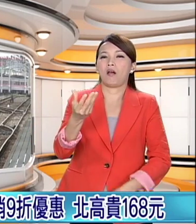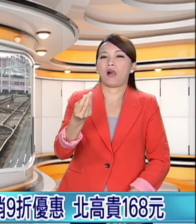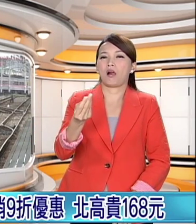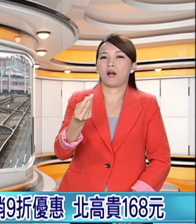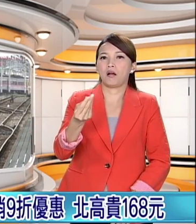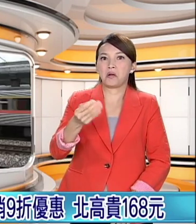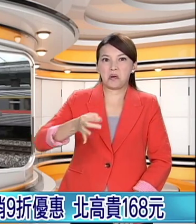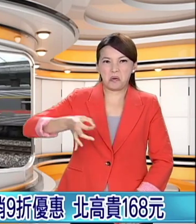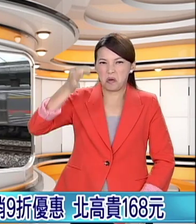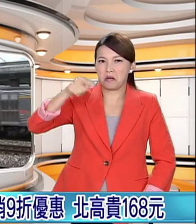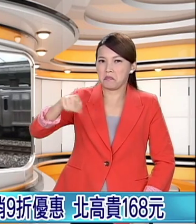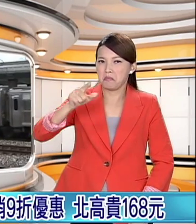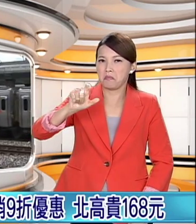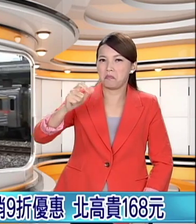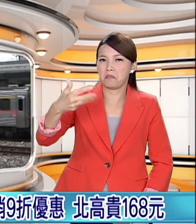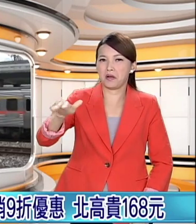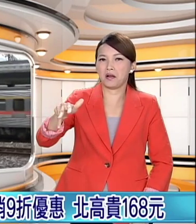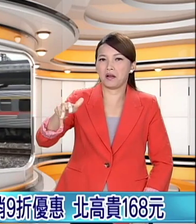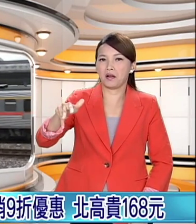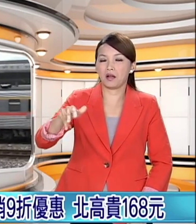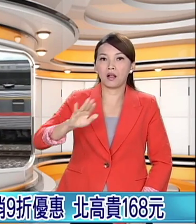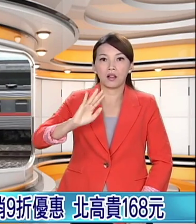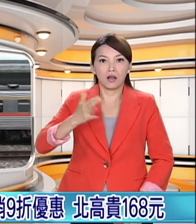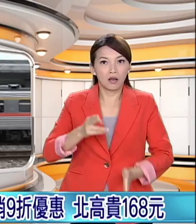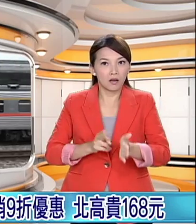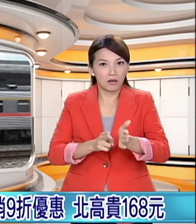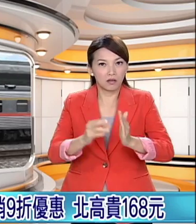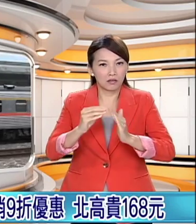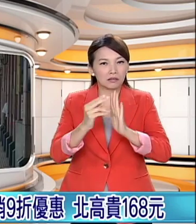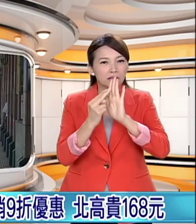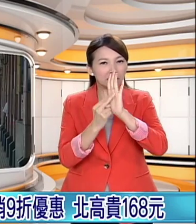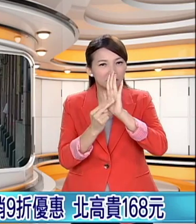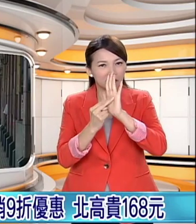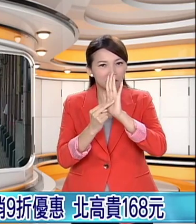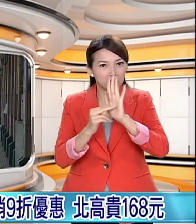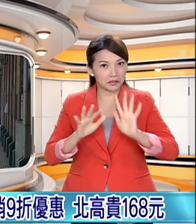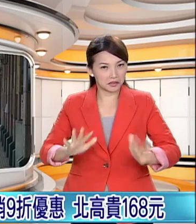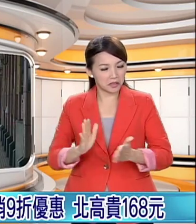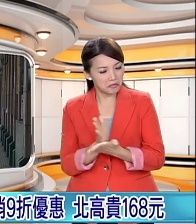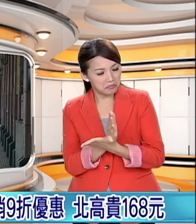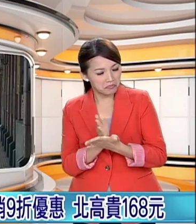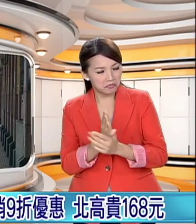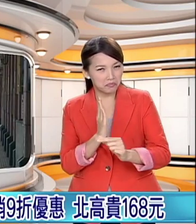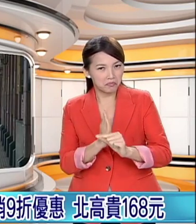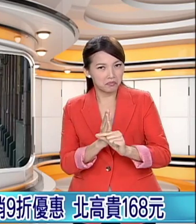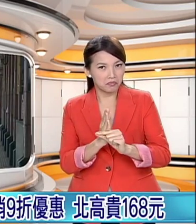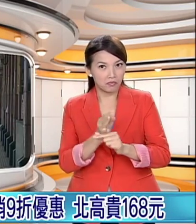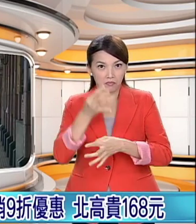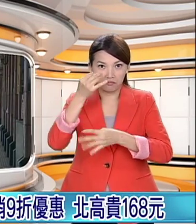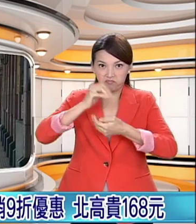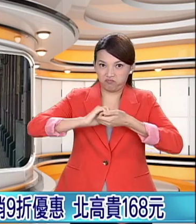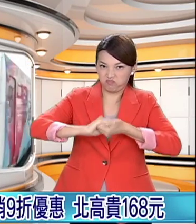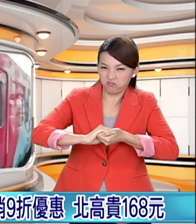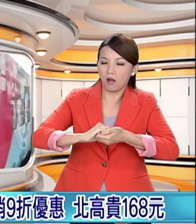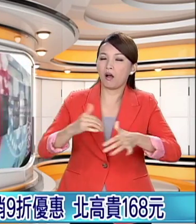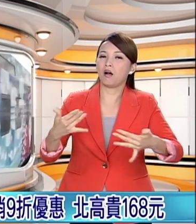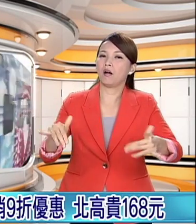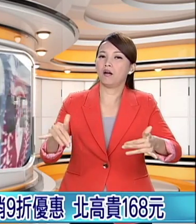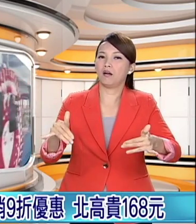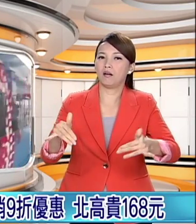了168元。不过台铁表示，目前取消优惠的计划还在评估中，还没